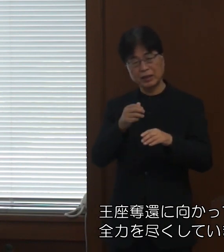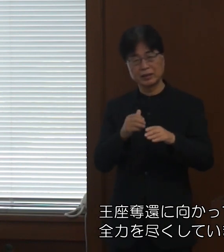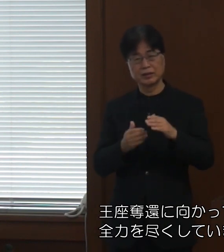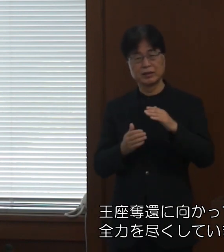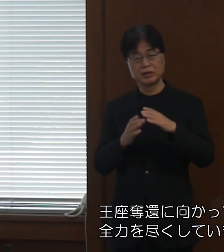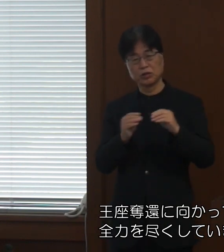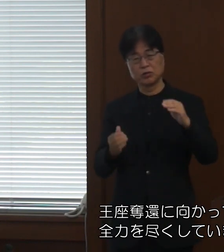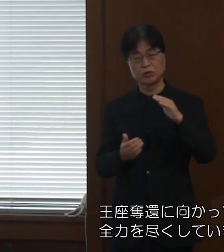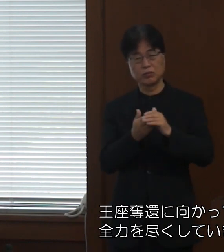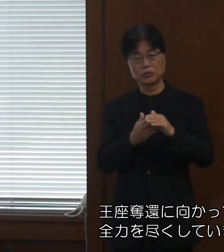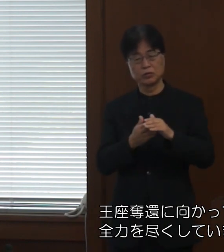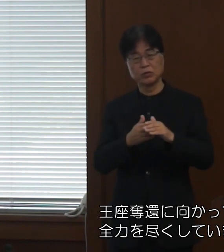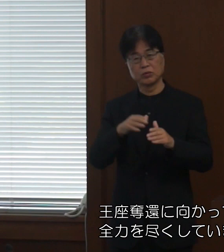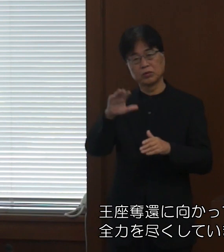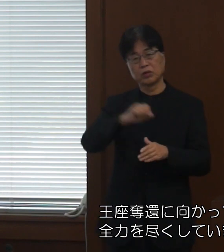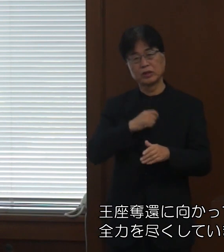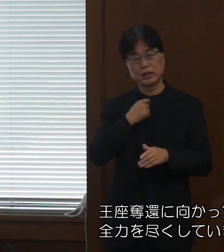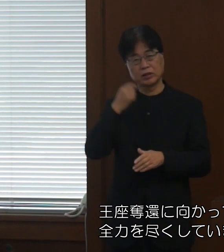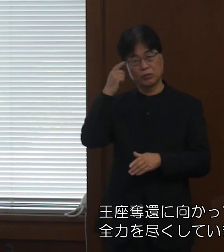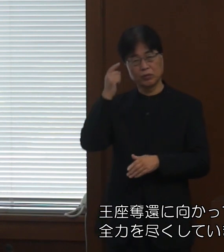決意しております